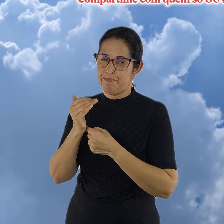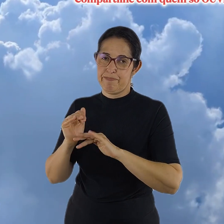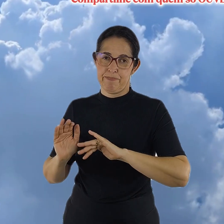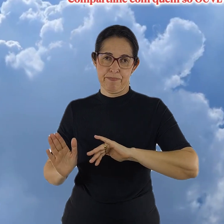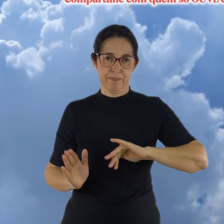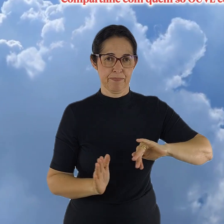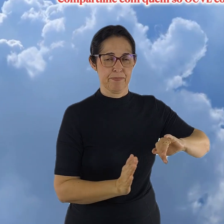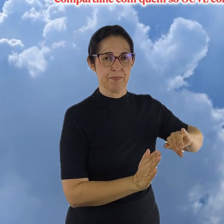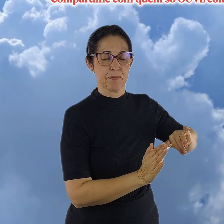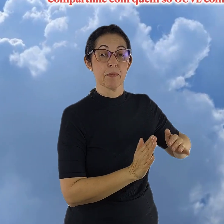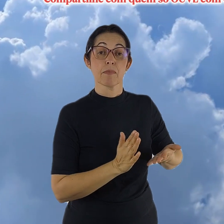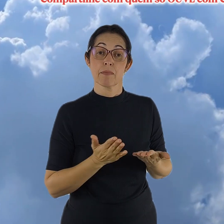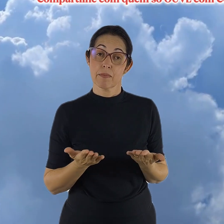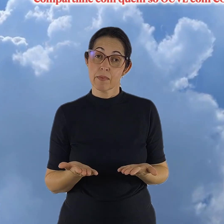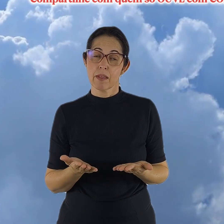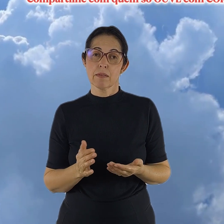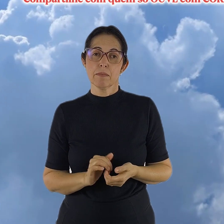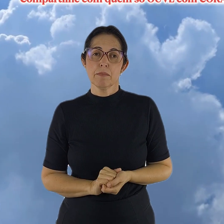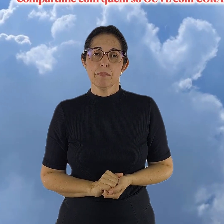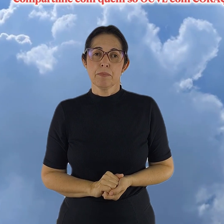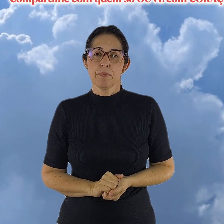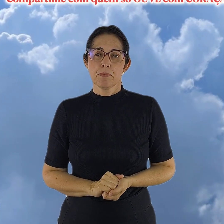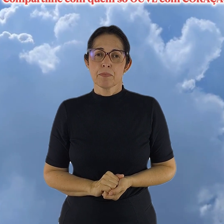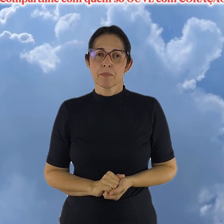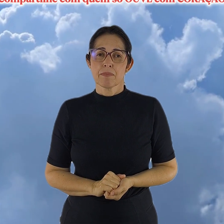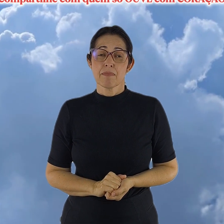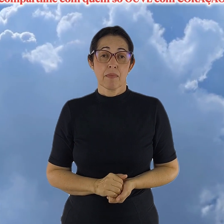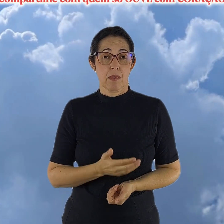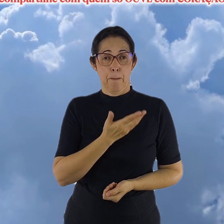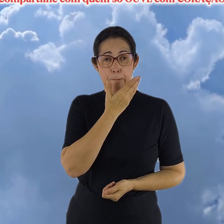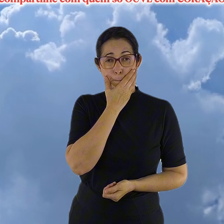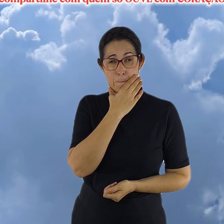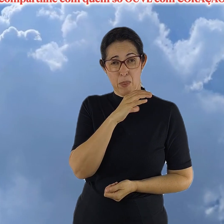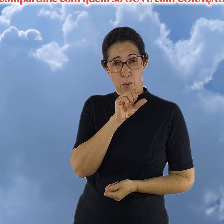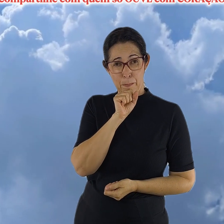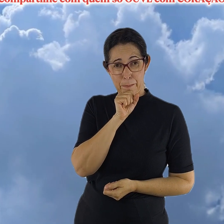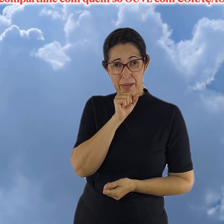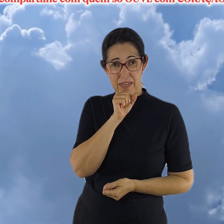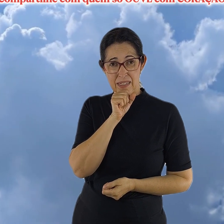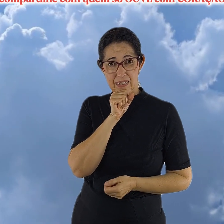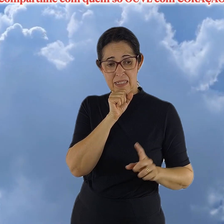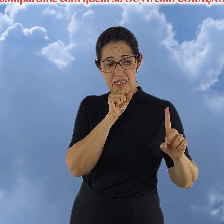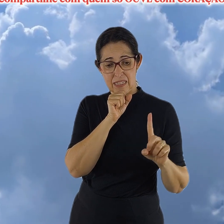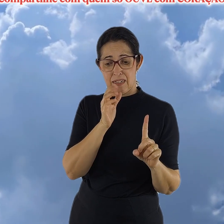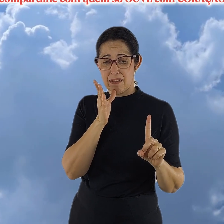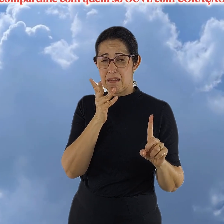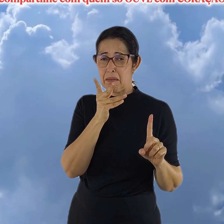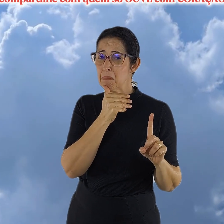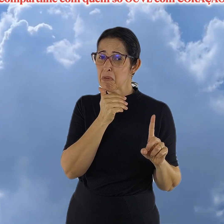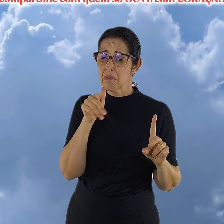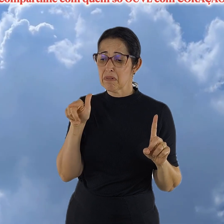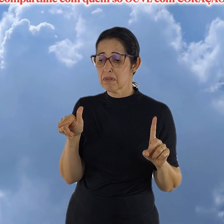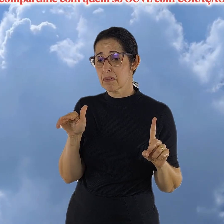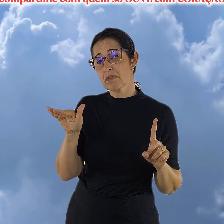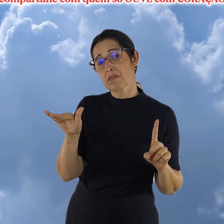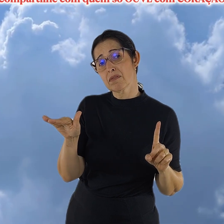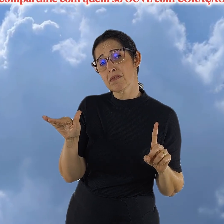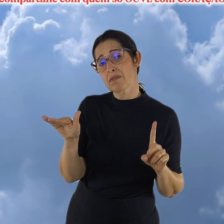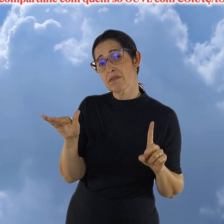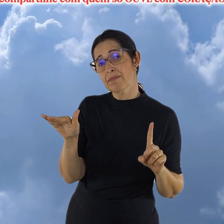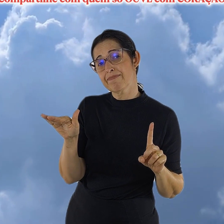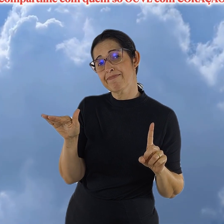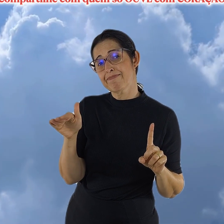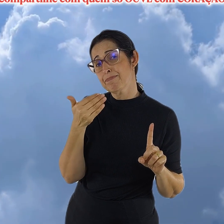irmãos, não é difícil entender por que o pai demorou tanto em pedir ajuda. Não é difícil.